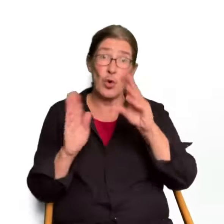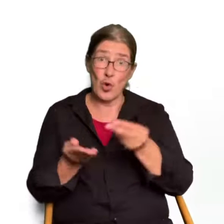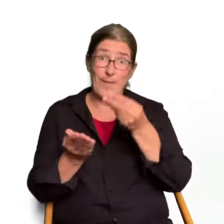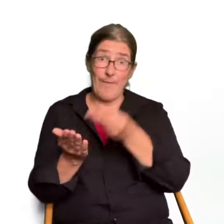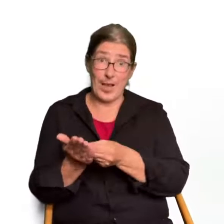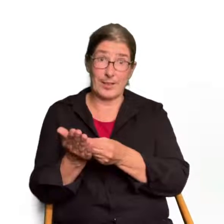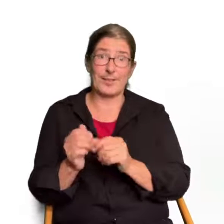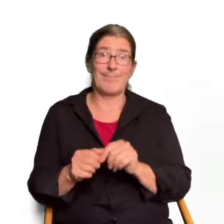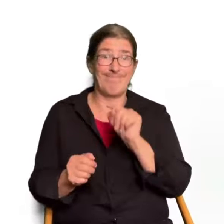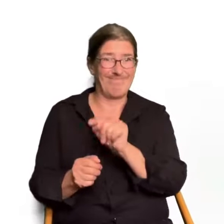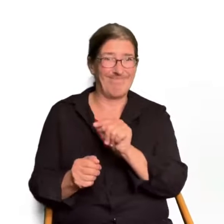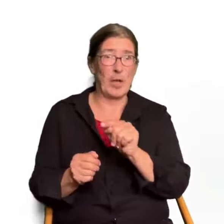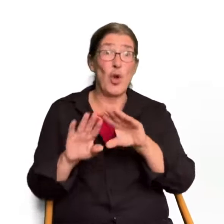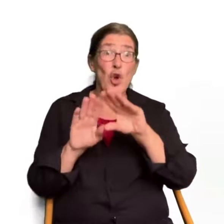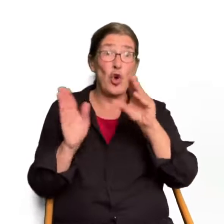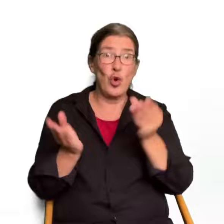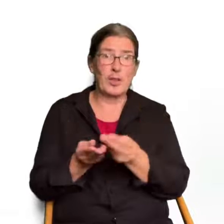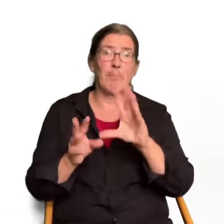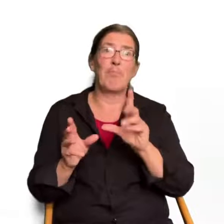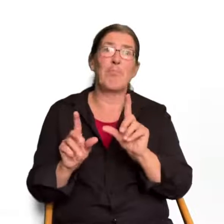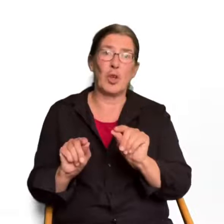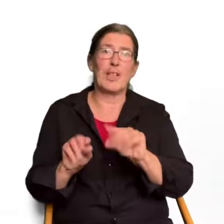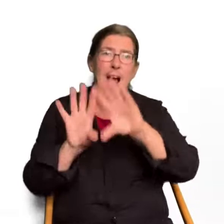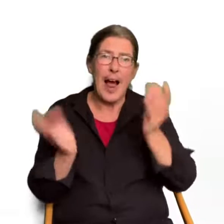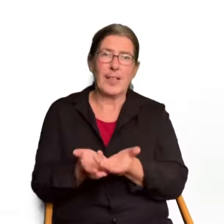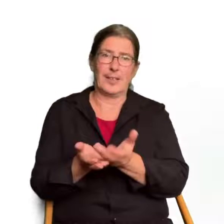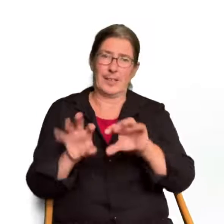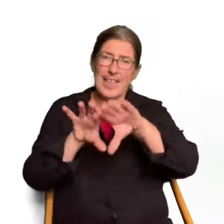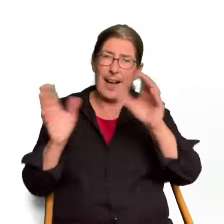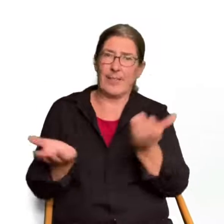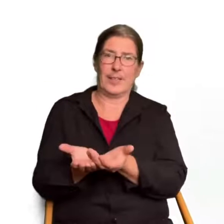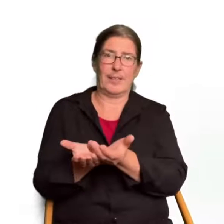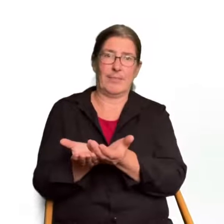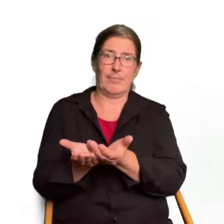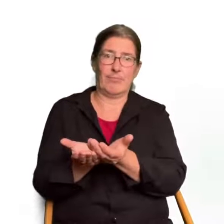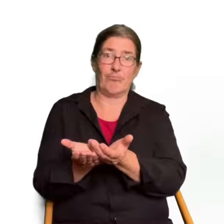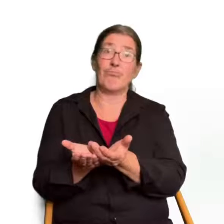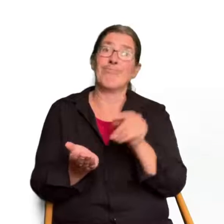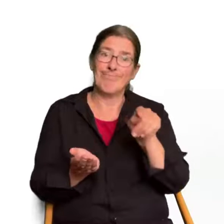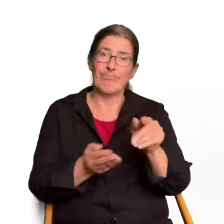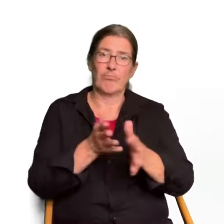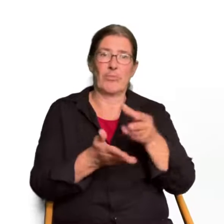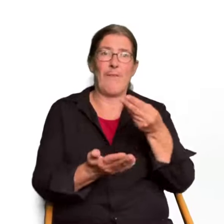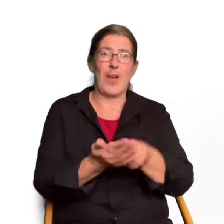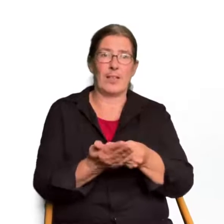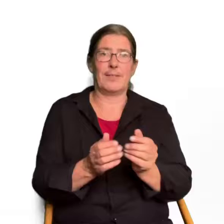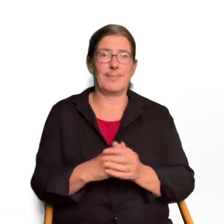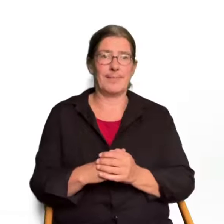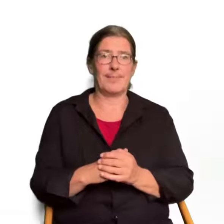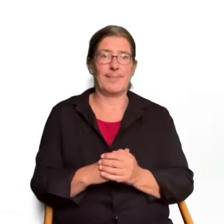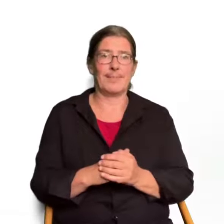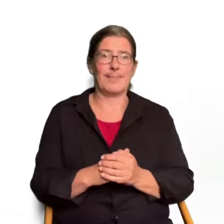Grundwert und Grund bedeutet alles das ganze und das ist die Gebärde für wert